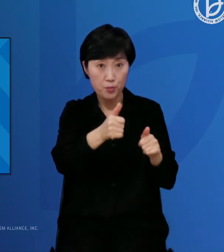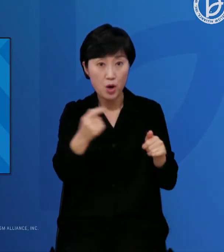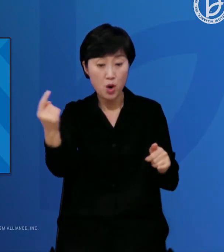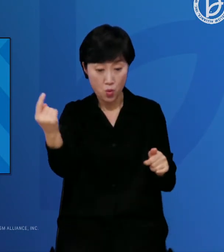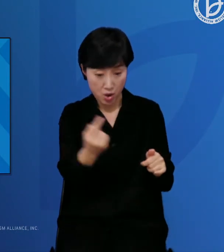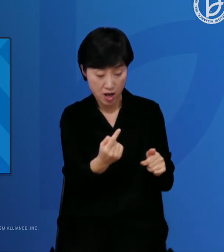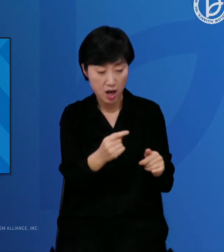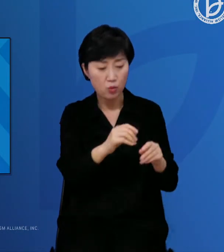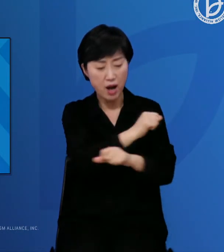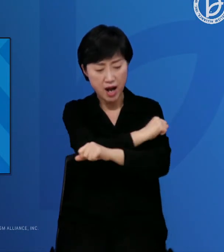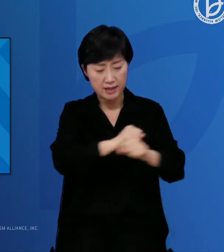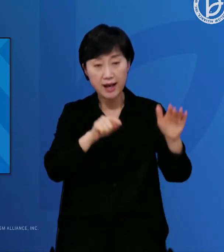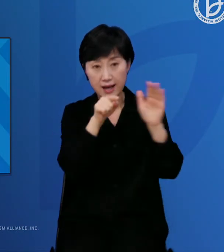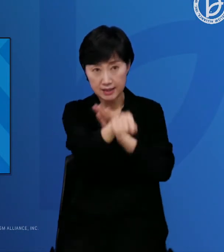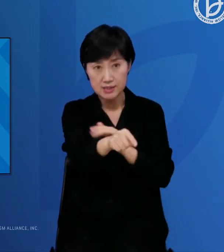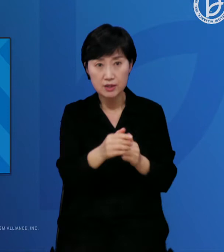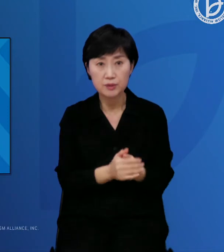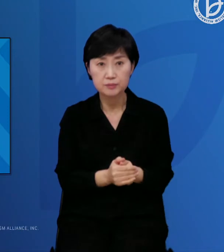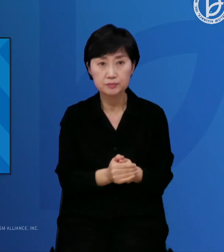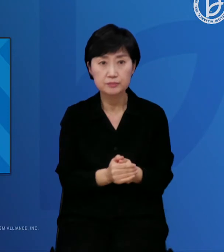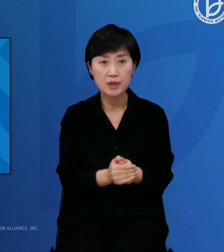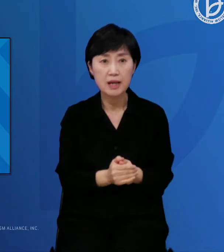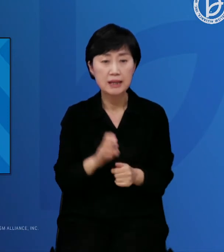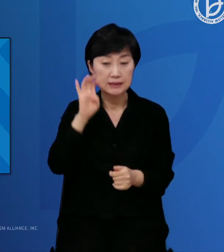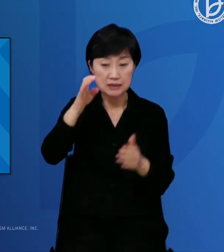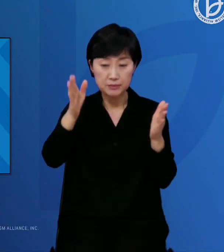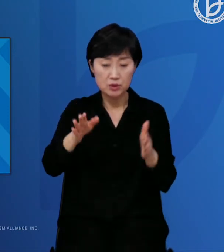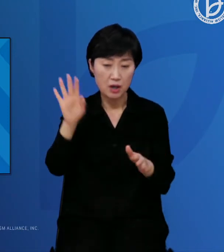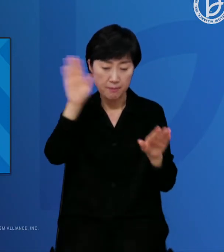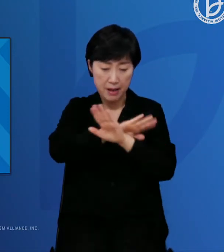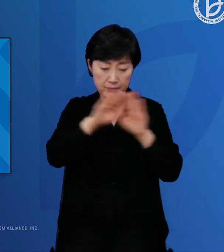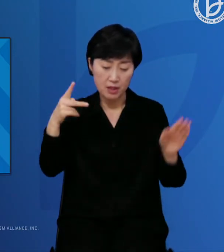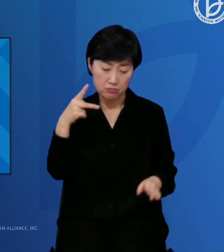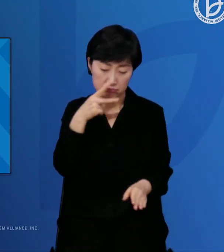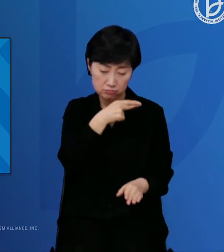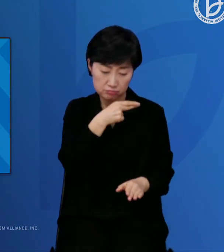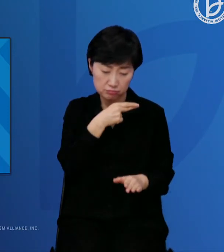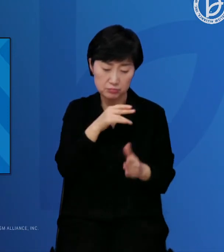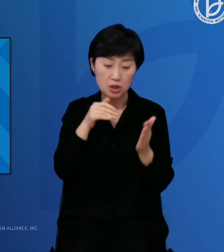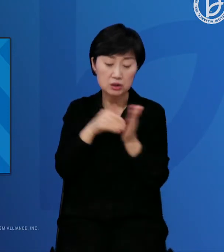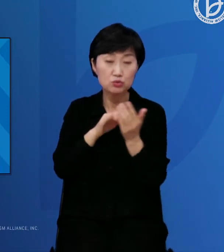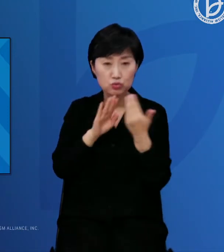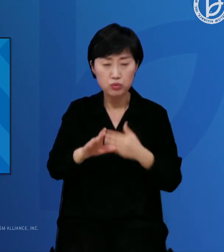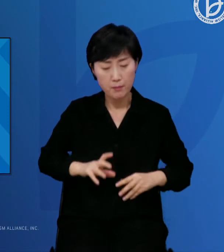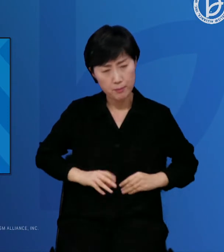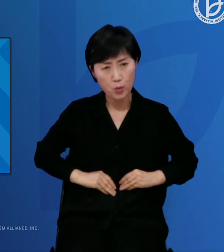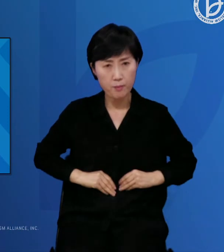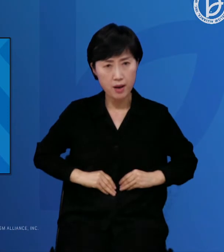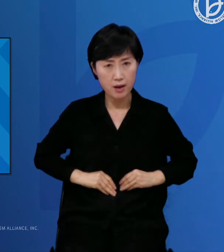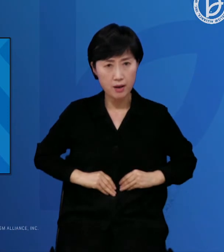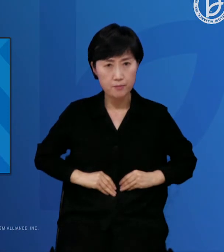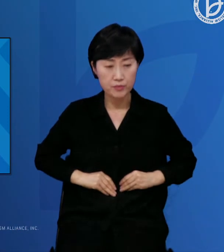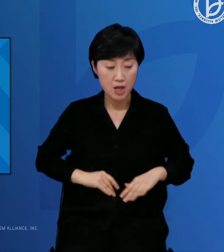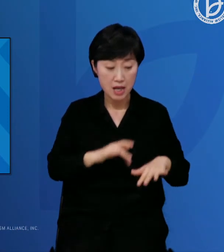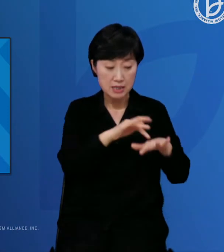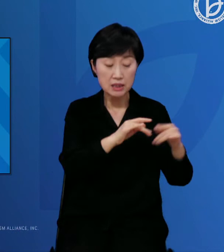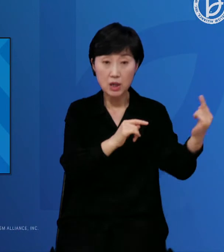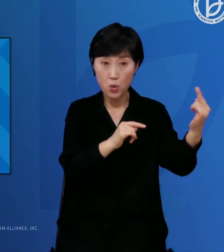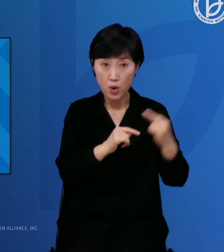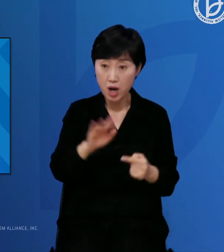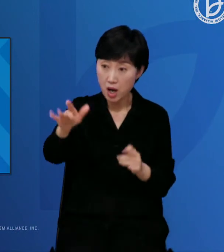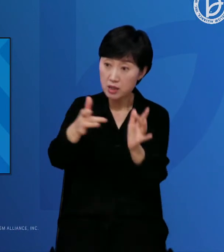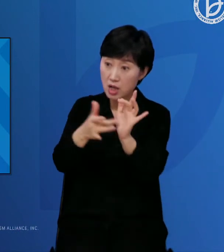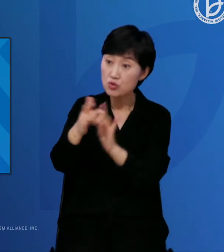받으러 광야로 가사 40일을 밤낮으로 금식하신 후에 줄이신지라. 시험하는 자가